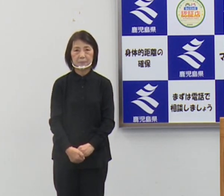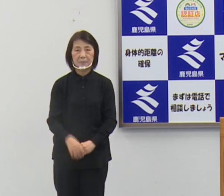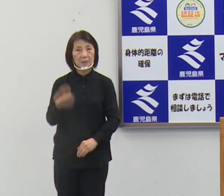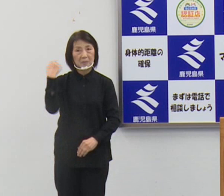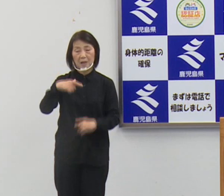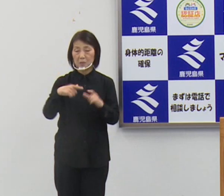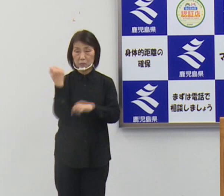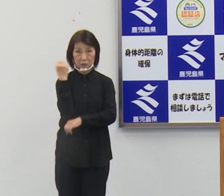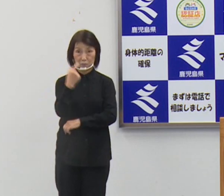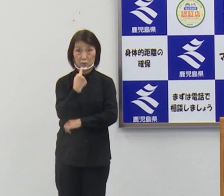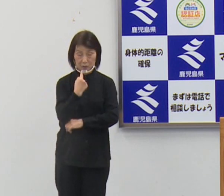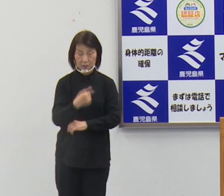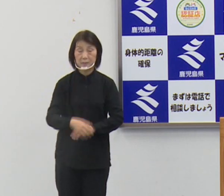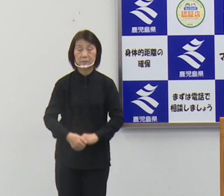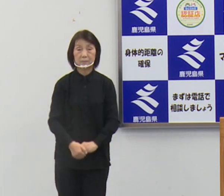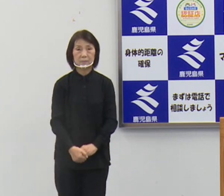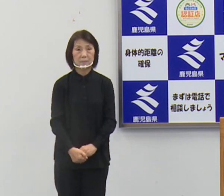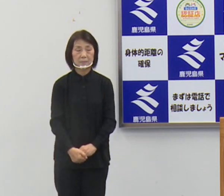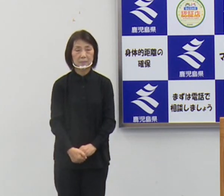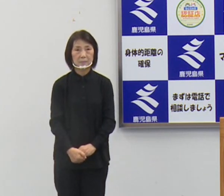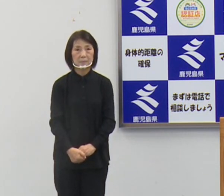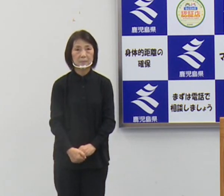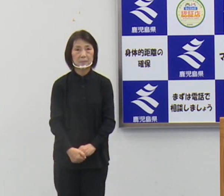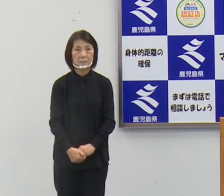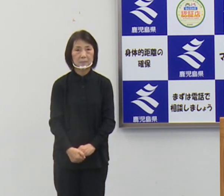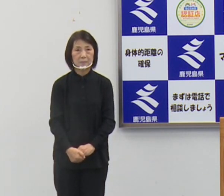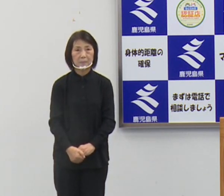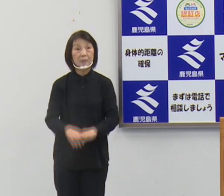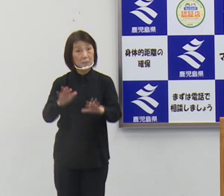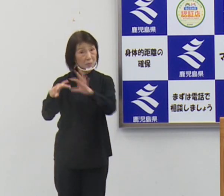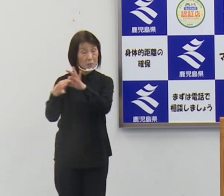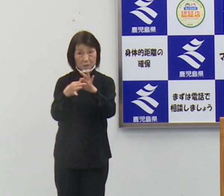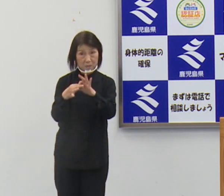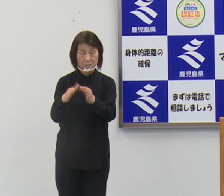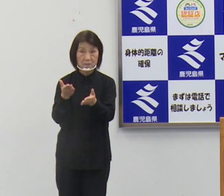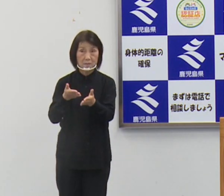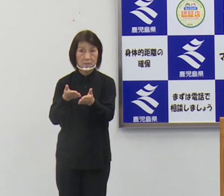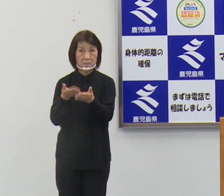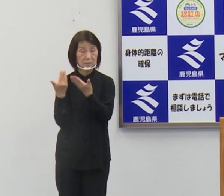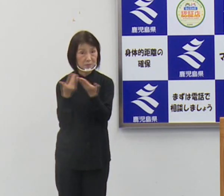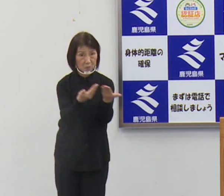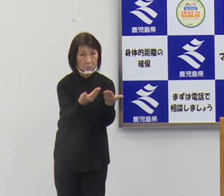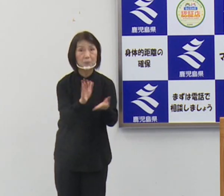南日本新聞社の小田です。今の関連なんですけども、